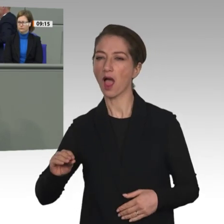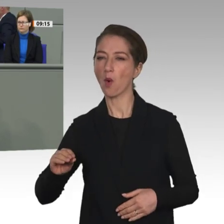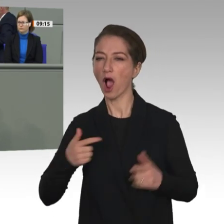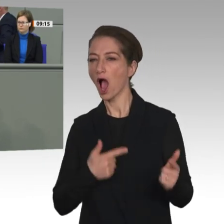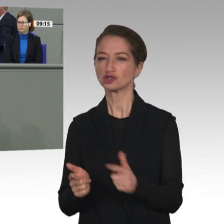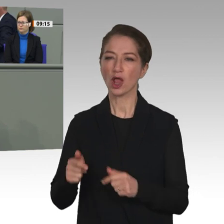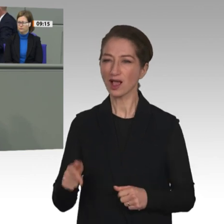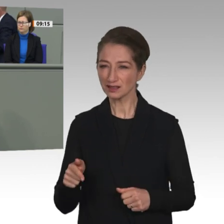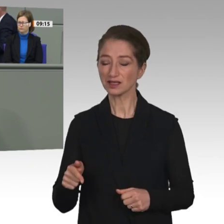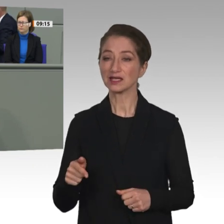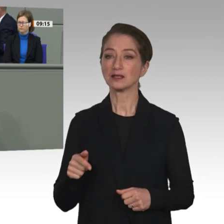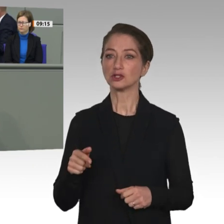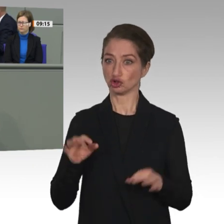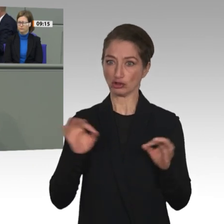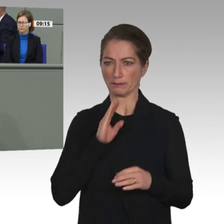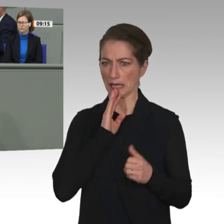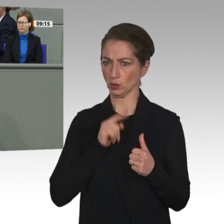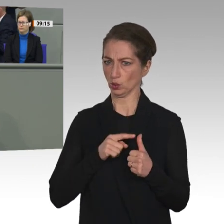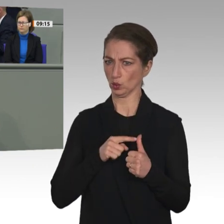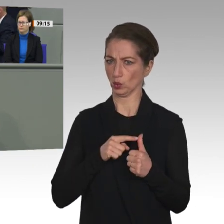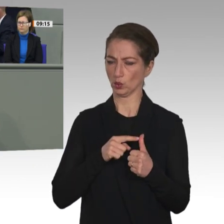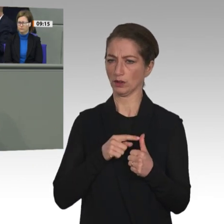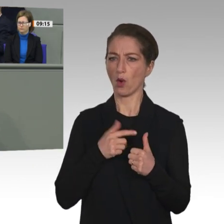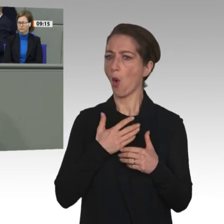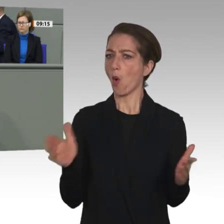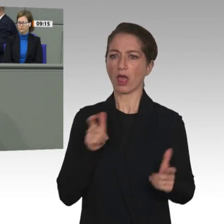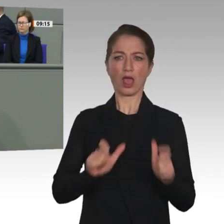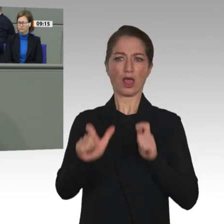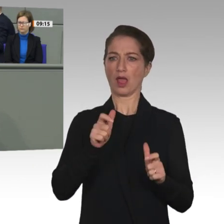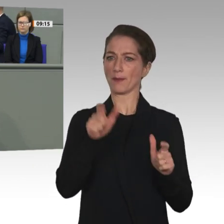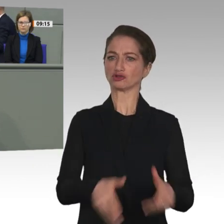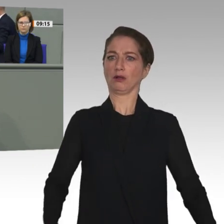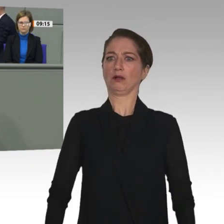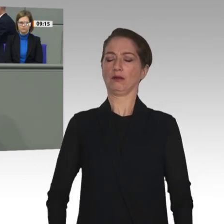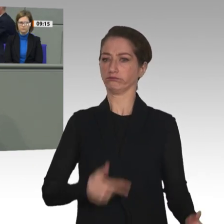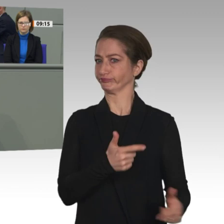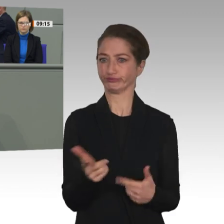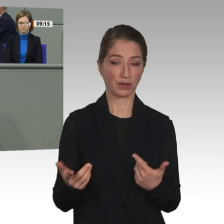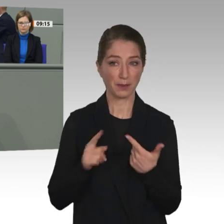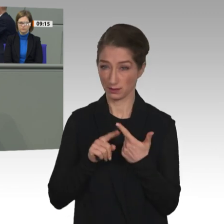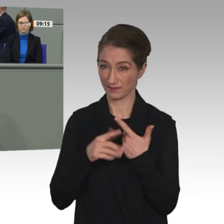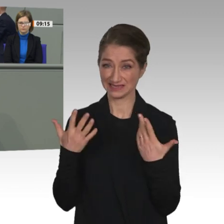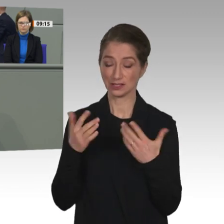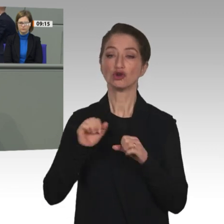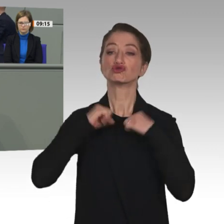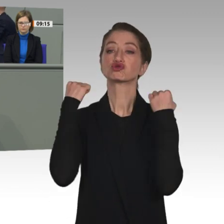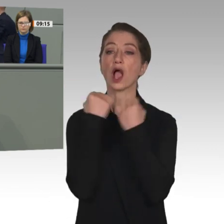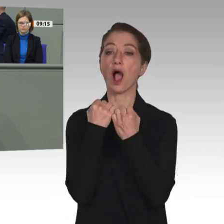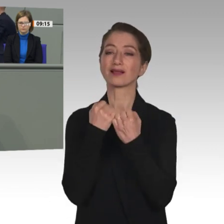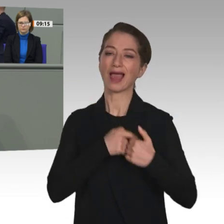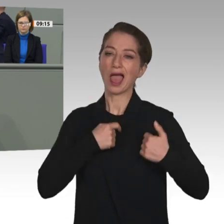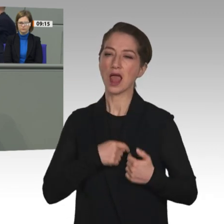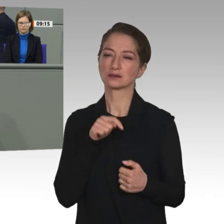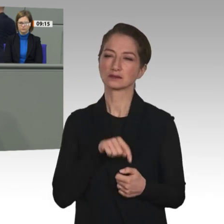nicht nur, was schlimm genug ist, ein Anschlag auf wehrlose Menschen. Es war ein Anschlag auf den Kern unseres Staates, auf